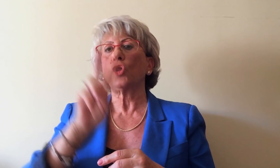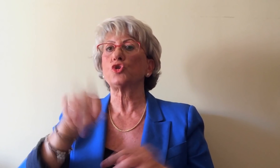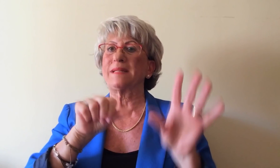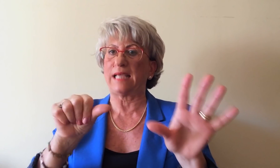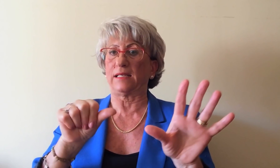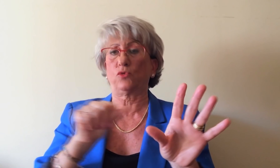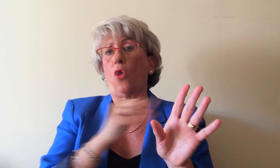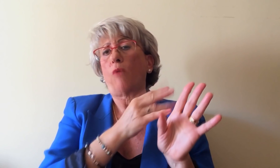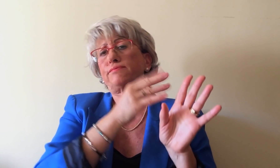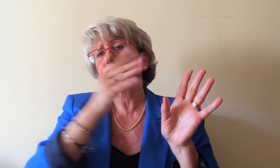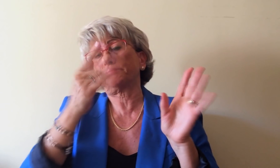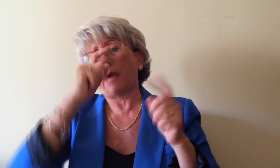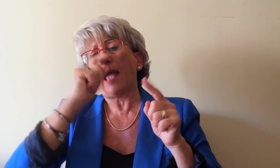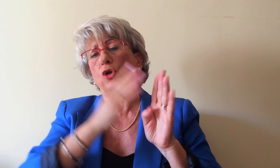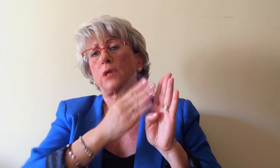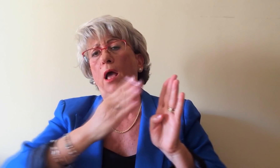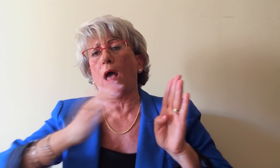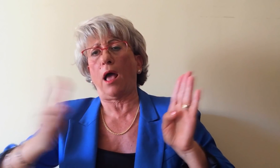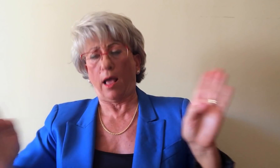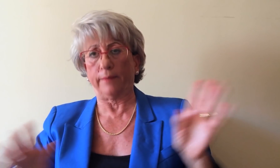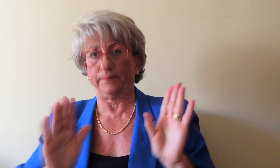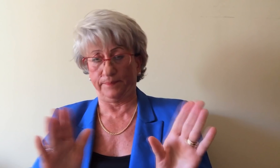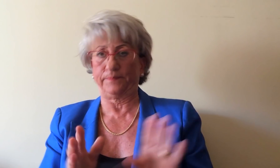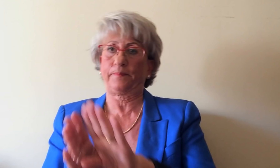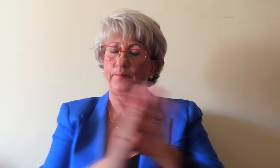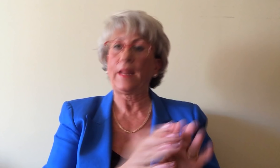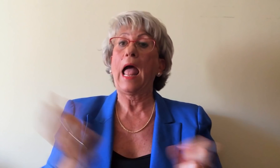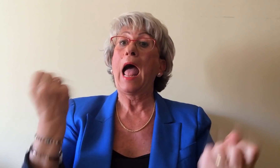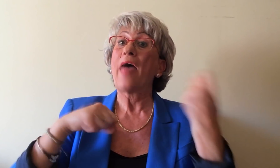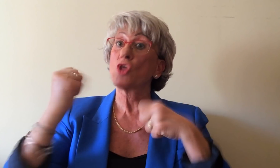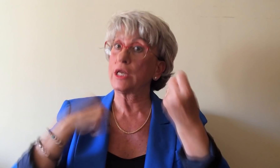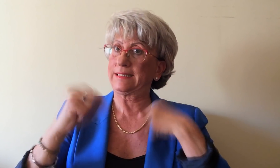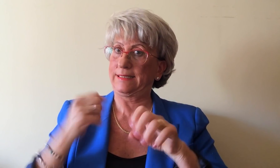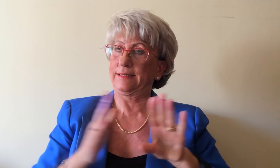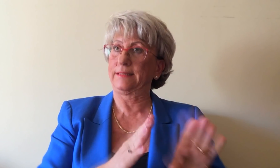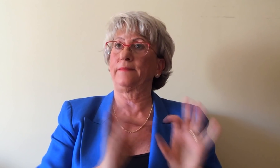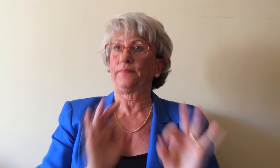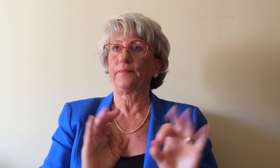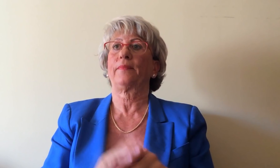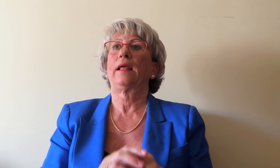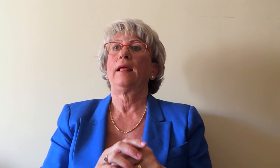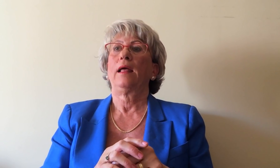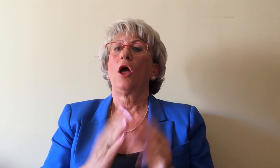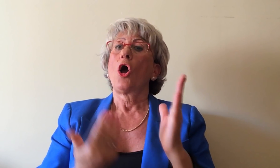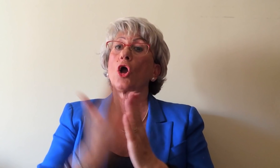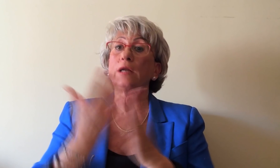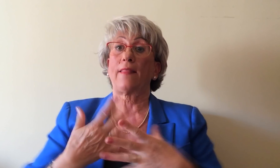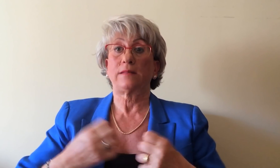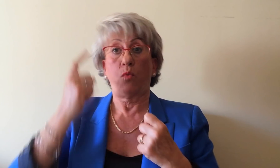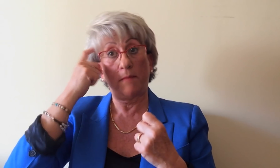una residència de referència per a les persones sordes. Altres accions que vam dur a terme serien les